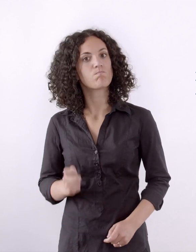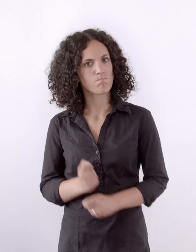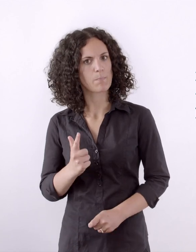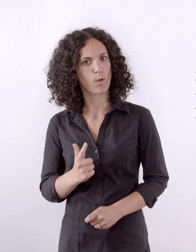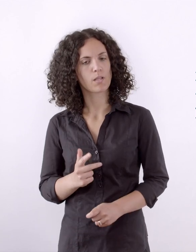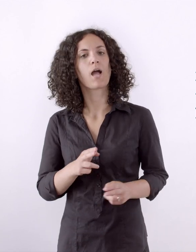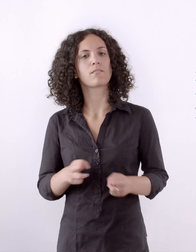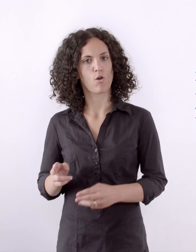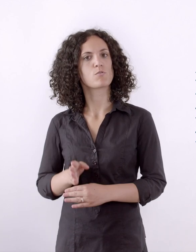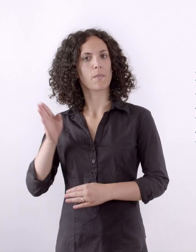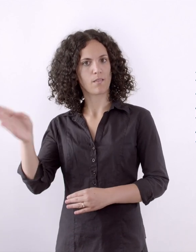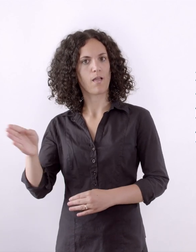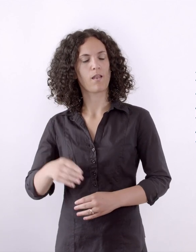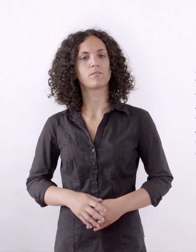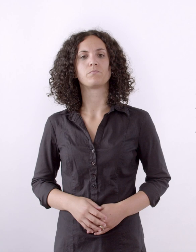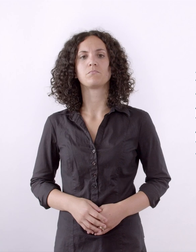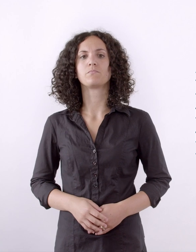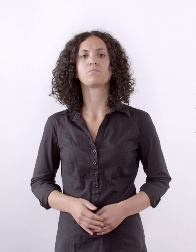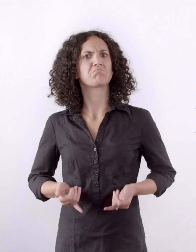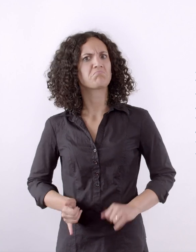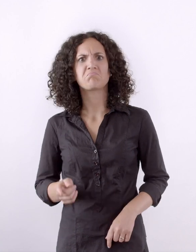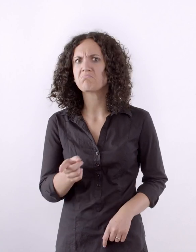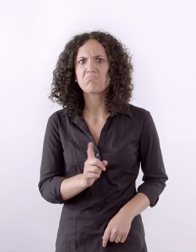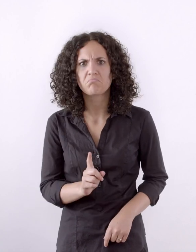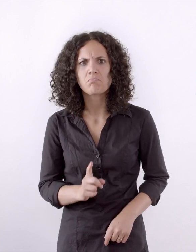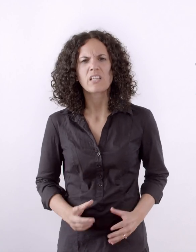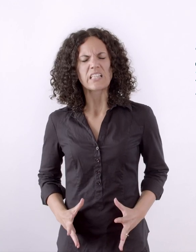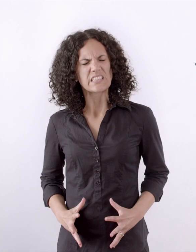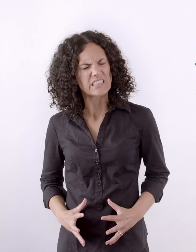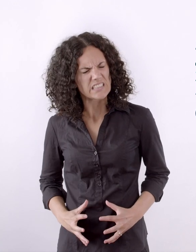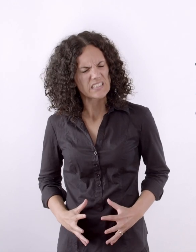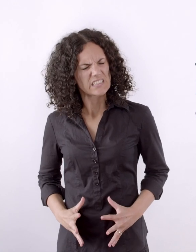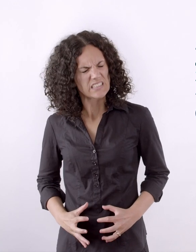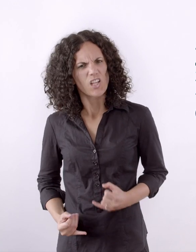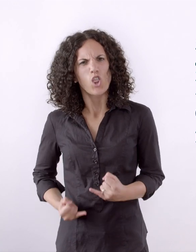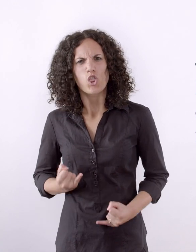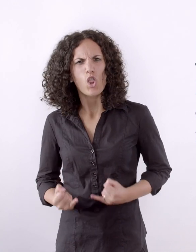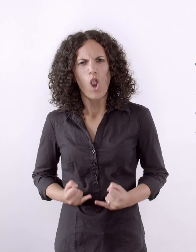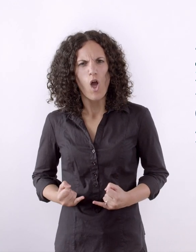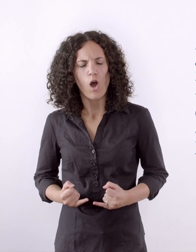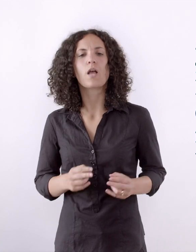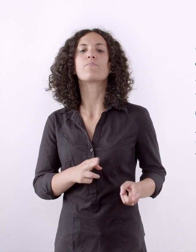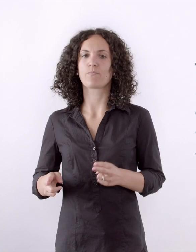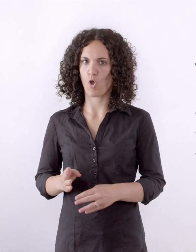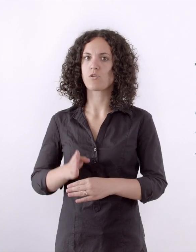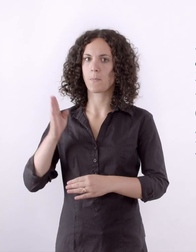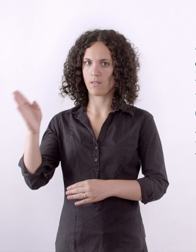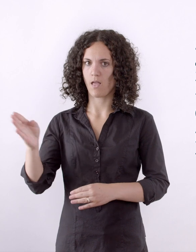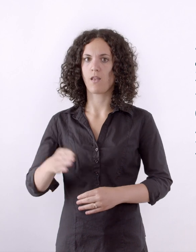contrazione e quella successiva, ma la loro regolarità. Se non sei al termine della gravidanza, ma avverti comunque delle